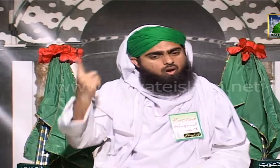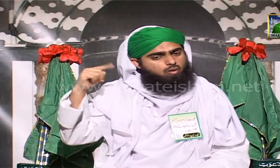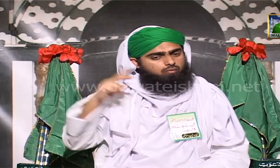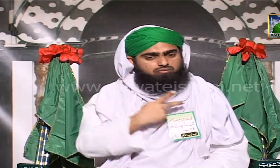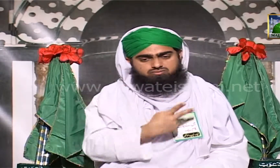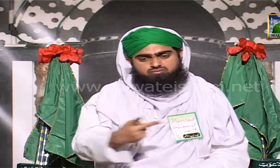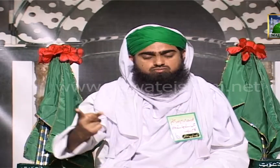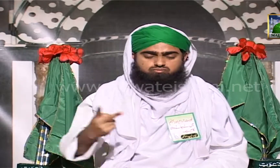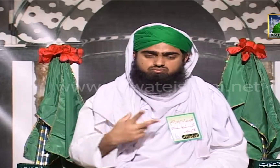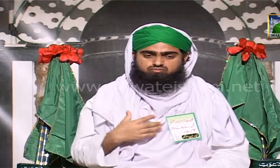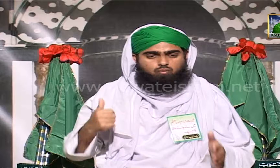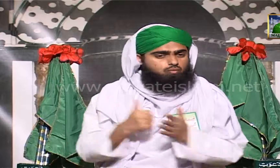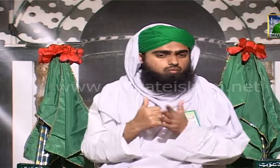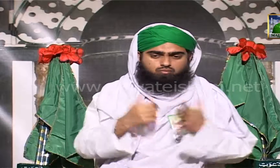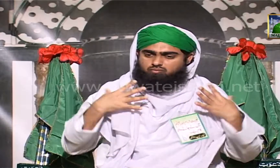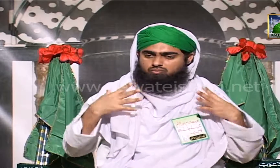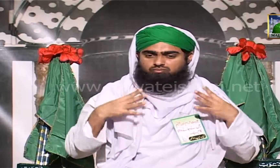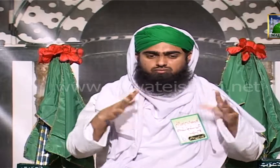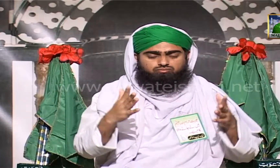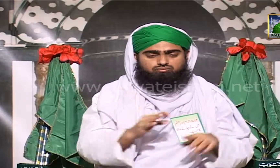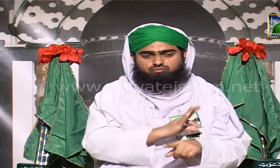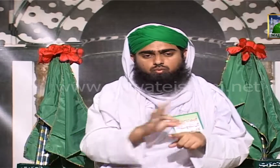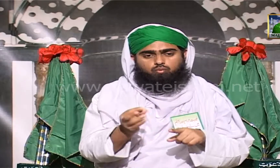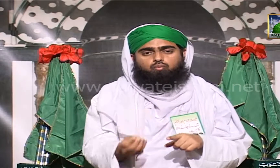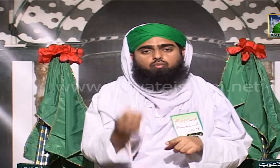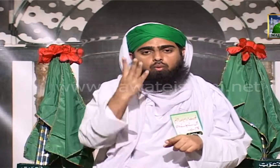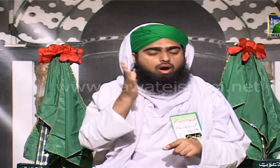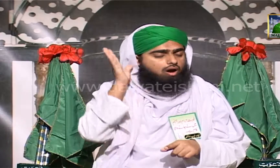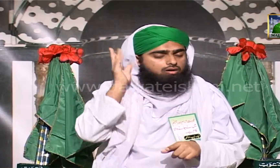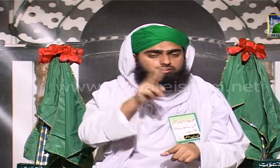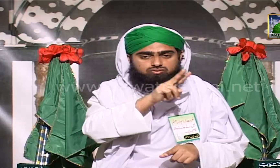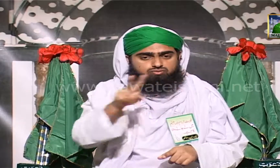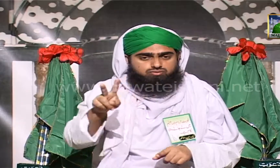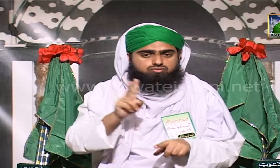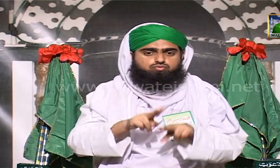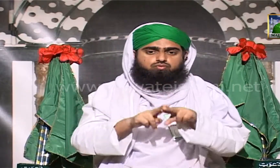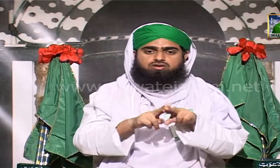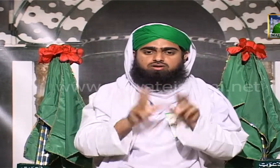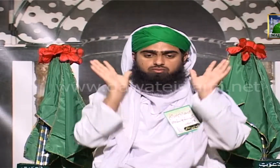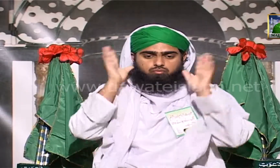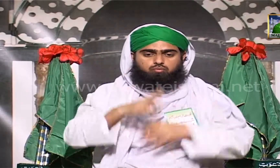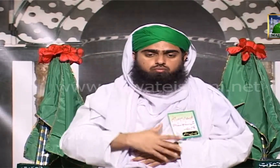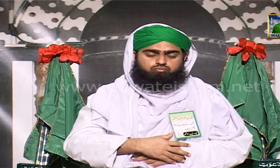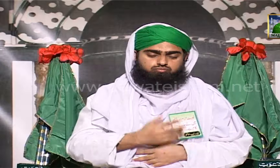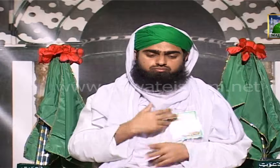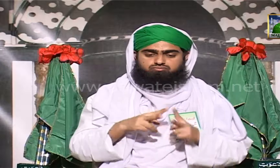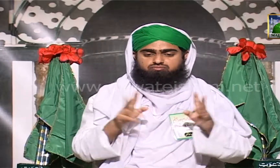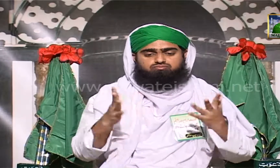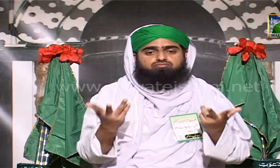کی تو پھر ذرا تصور کرو کہ ہو سکتا ہے کہ آج رات ہم میں سے کسی کی موت واقع ہو جائے اور جیسے